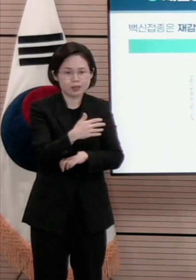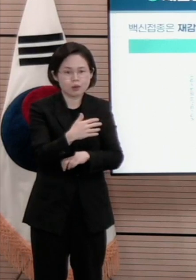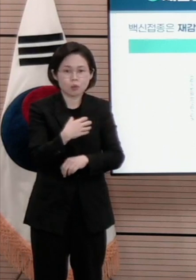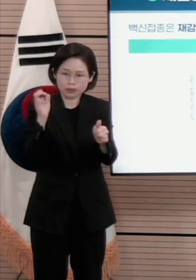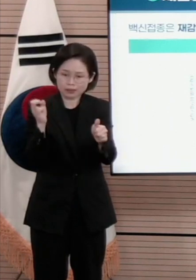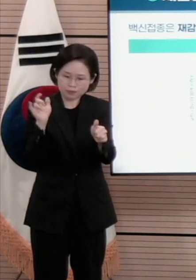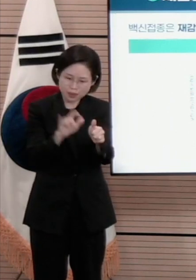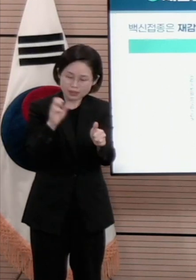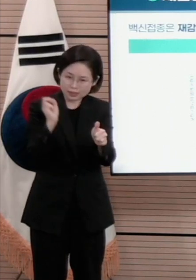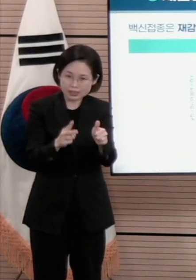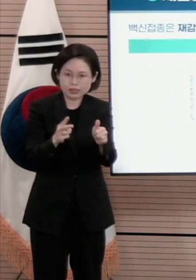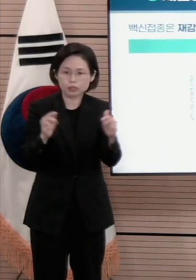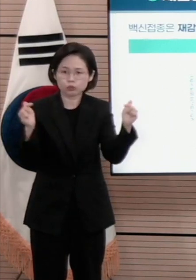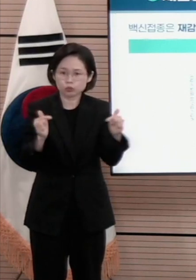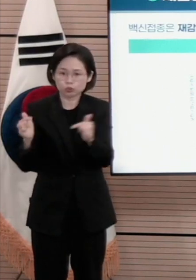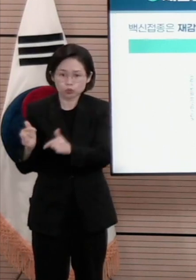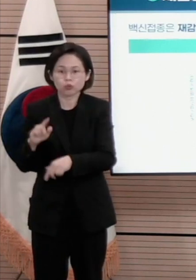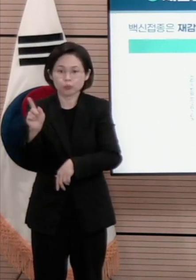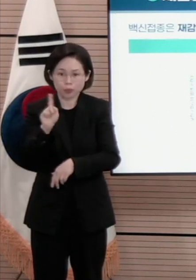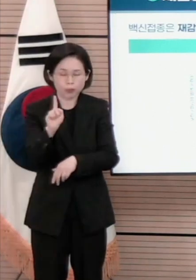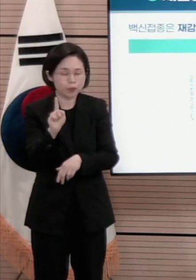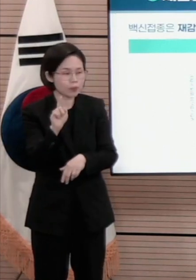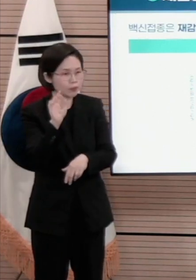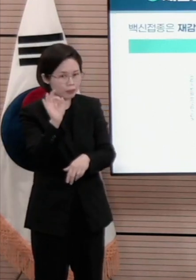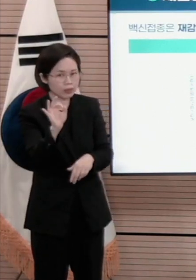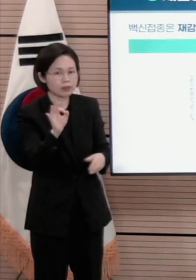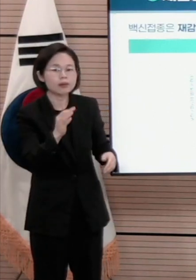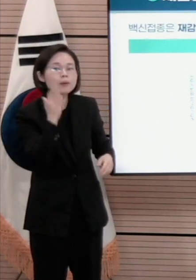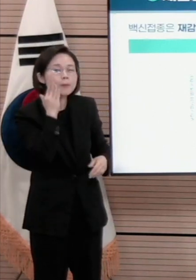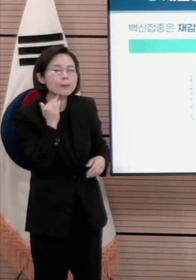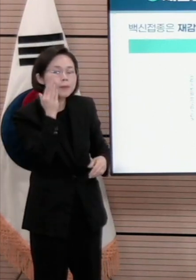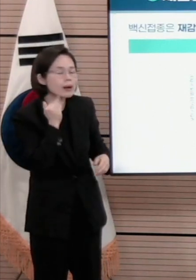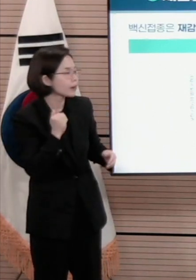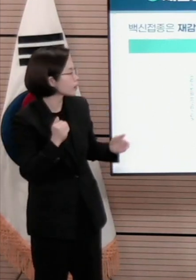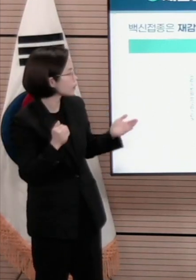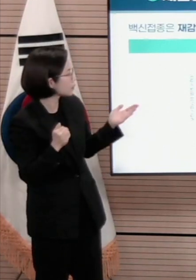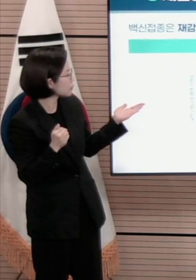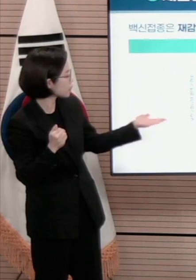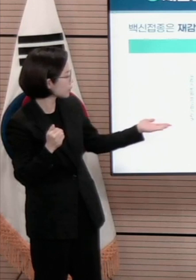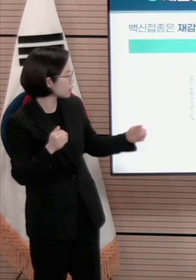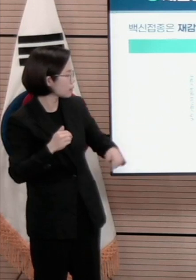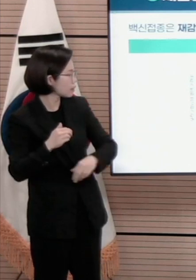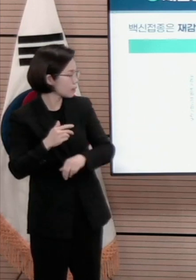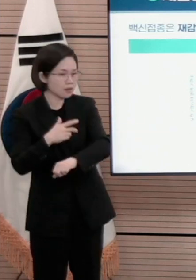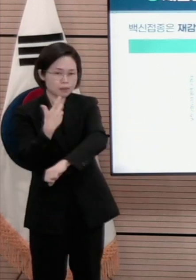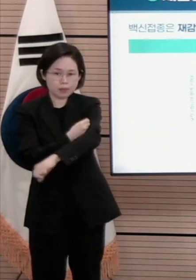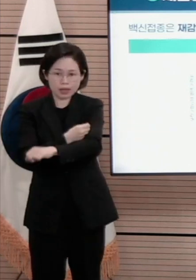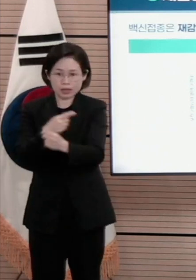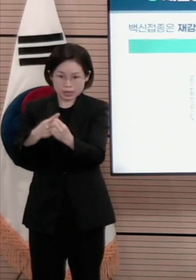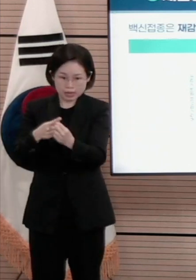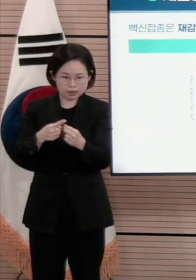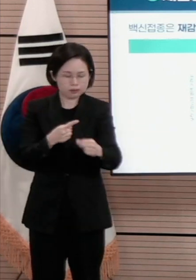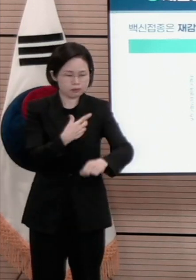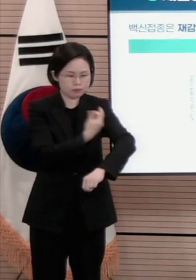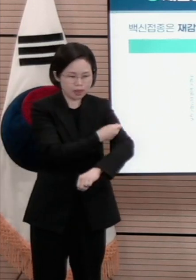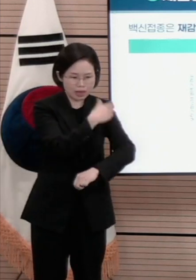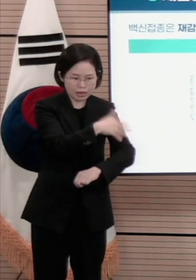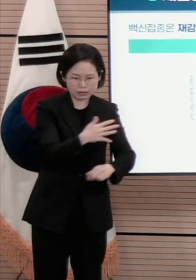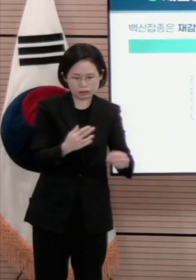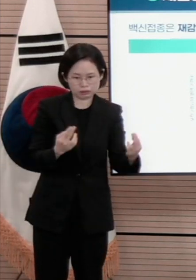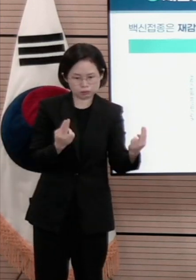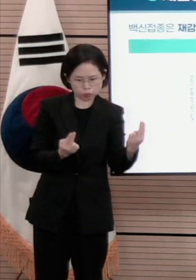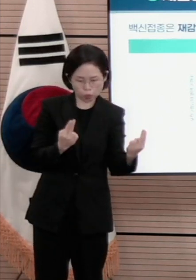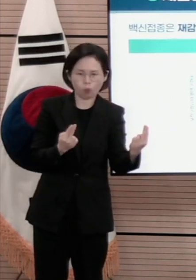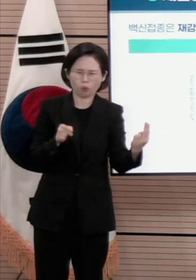했고요. 파란색 이 막대 보시면 1차 접종 완료자에서 보시면 미접종자하고 비슷한